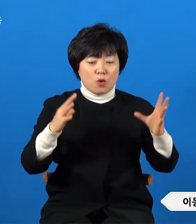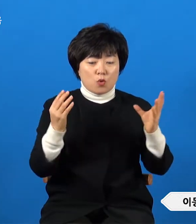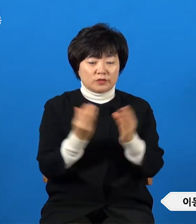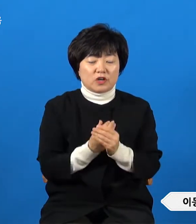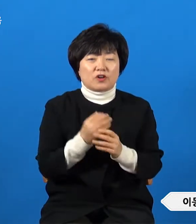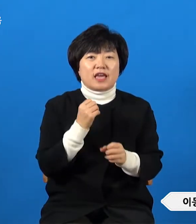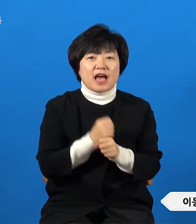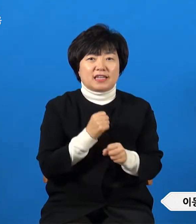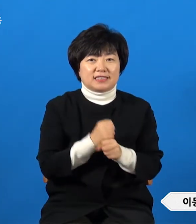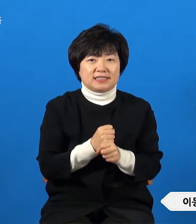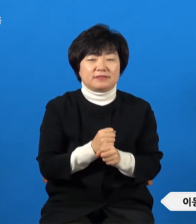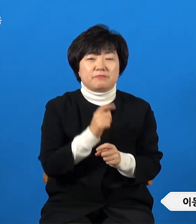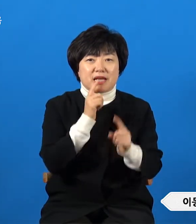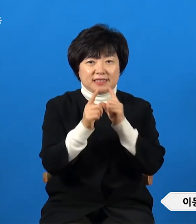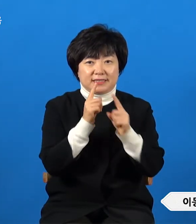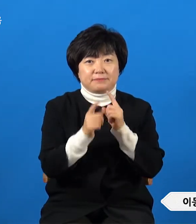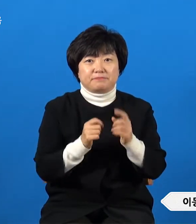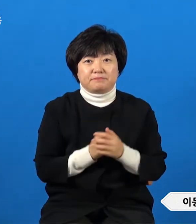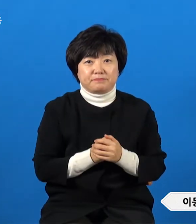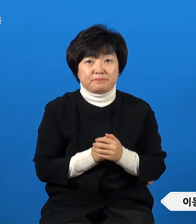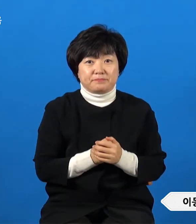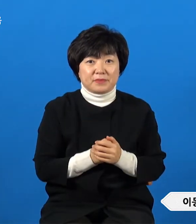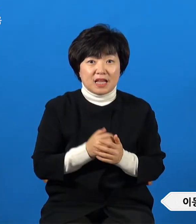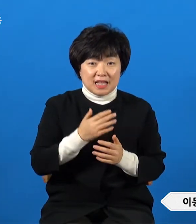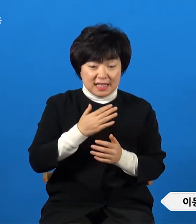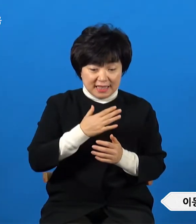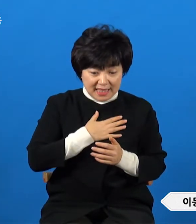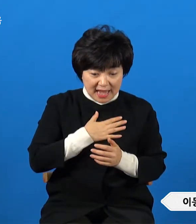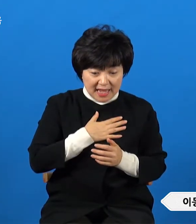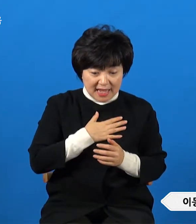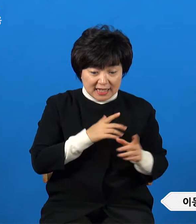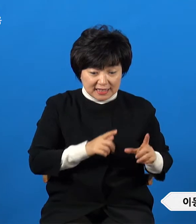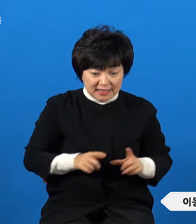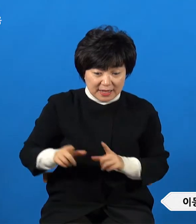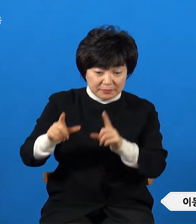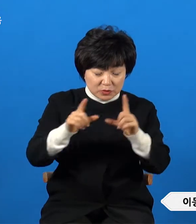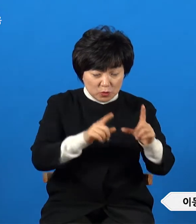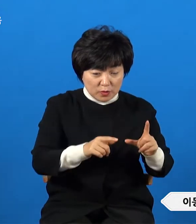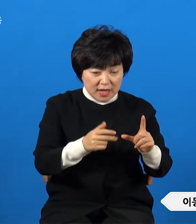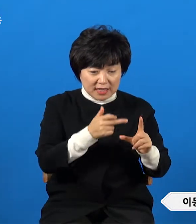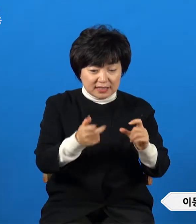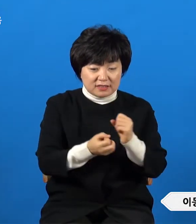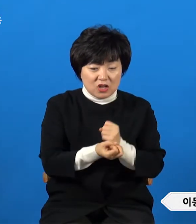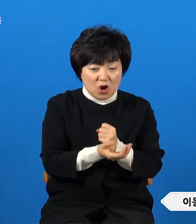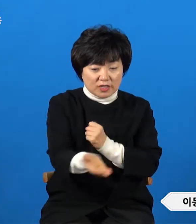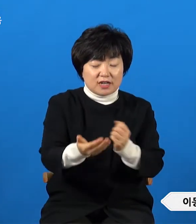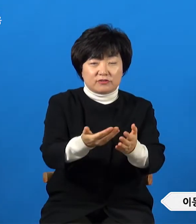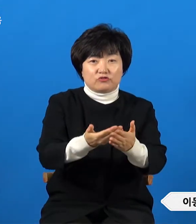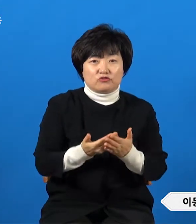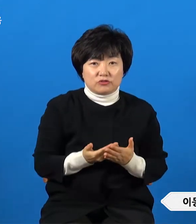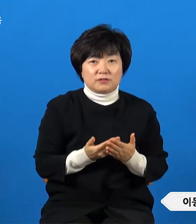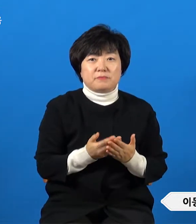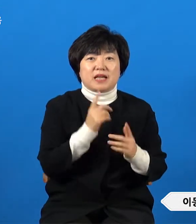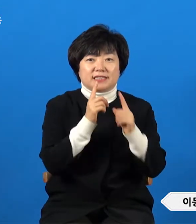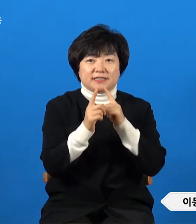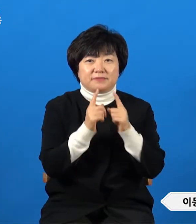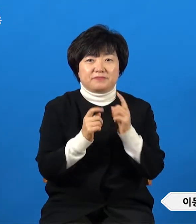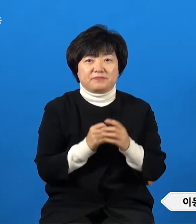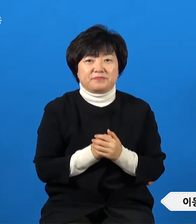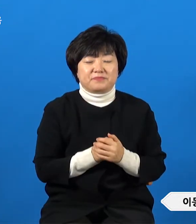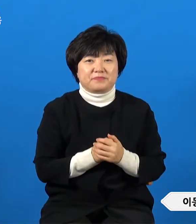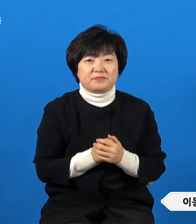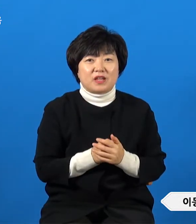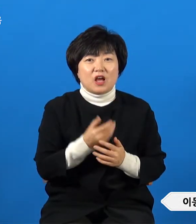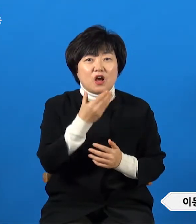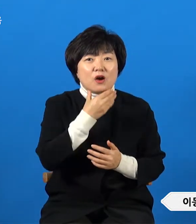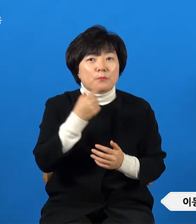나를 온전케 만들고, 그래서 이 복음이 나를 통해서 영향력을 끼칠 수 있는 메시지. 왜 오늘 우리가 복음에